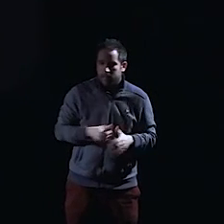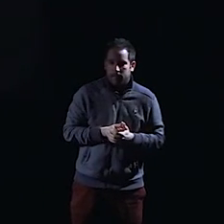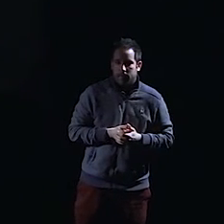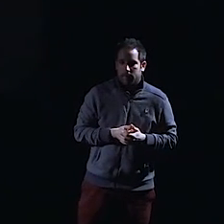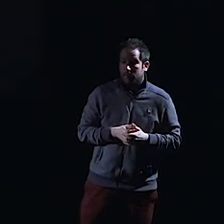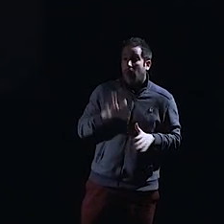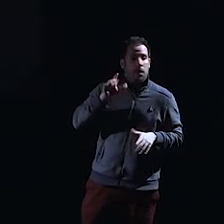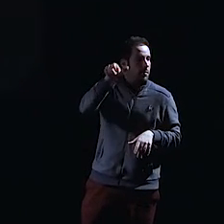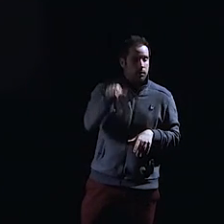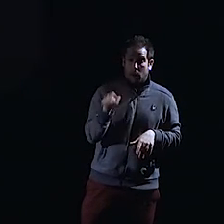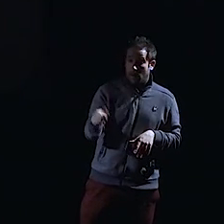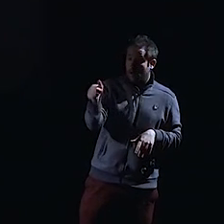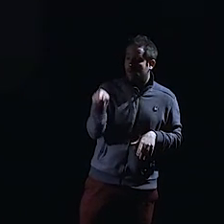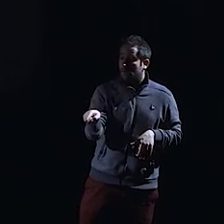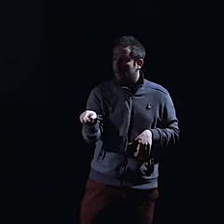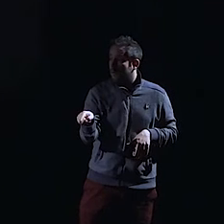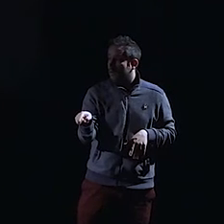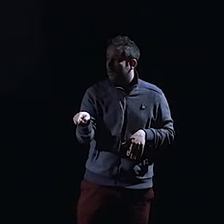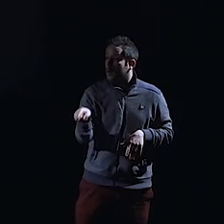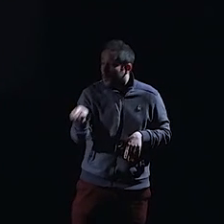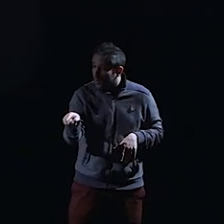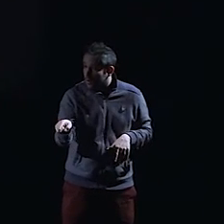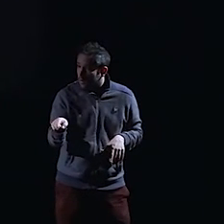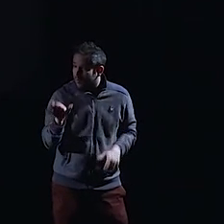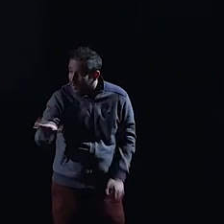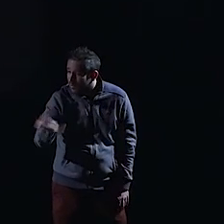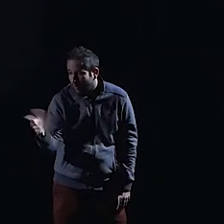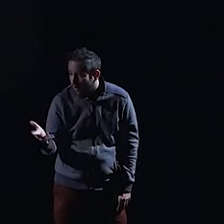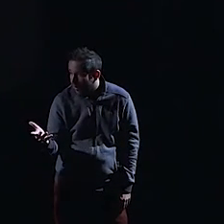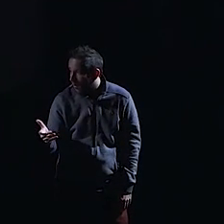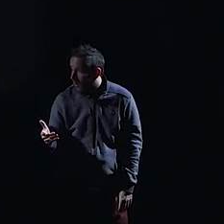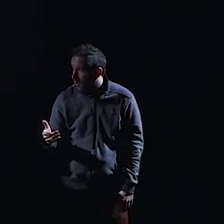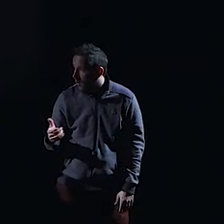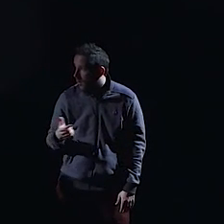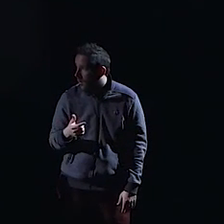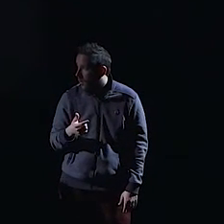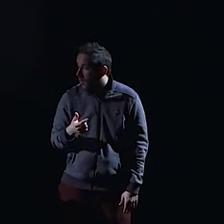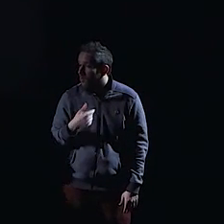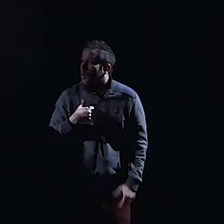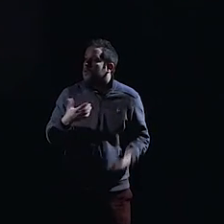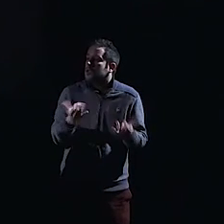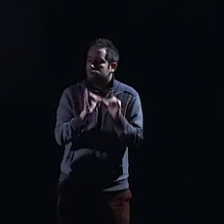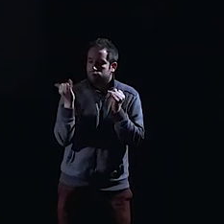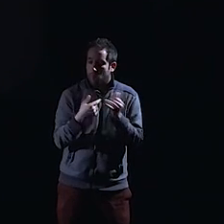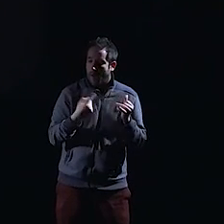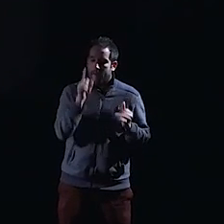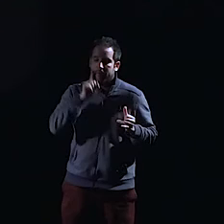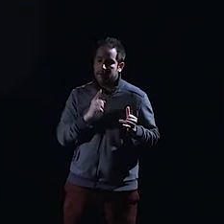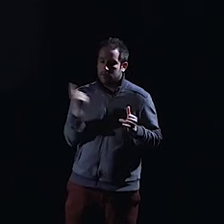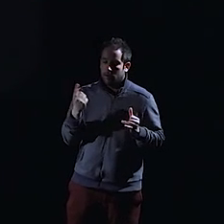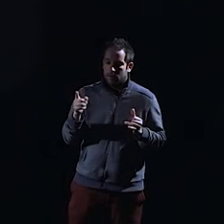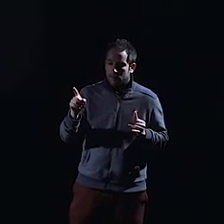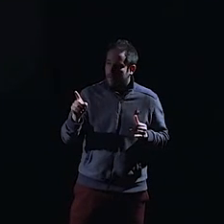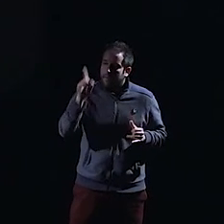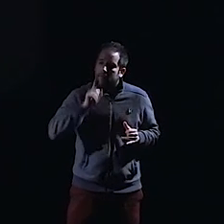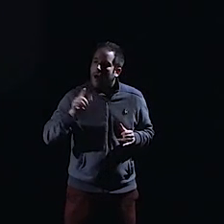Et puis t'en as un qui passe son temps. Parce que moi, mettons, je suis la seule fille de la table. Il y a un mec qui est là, et puis qui